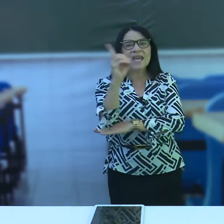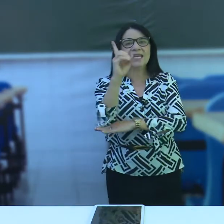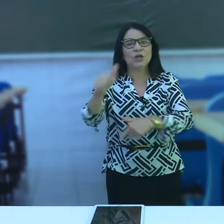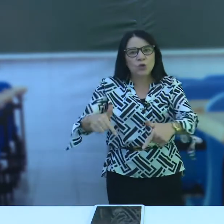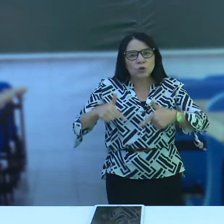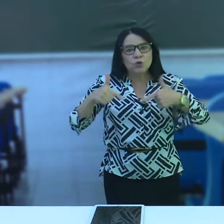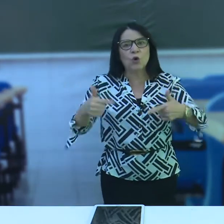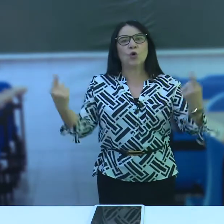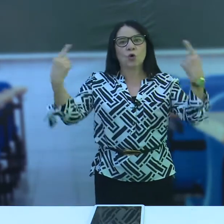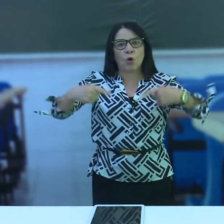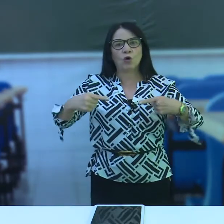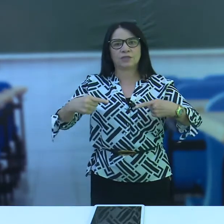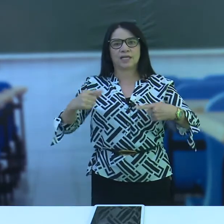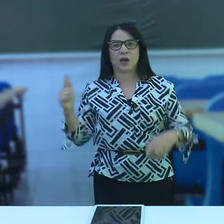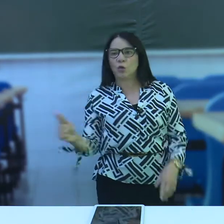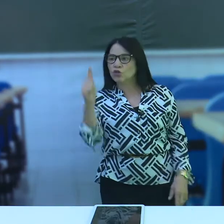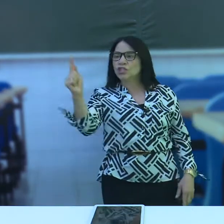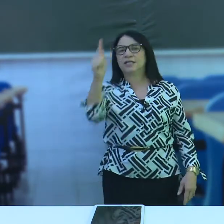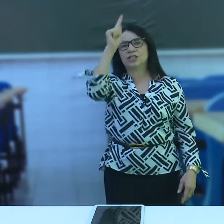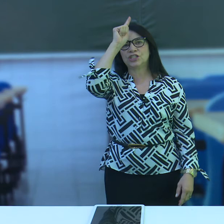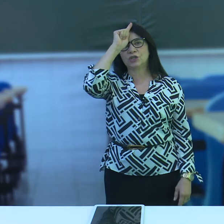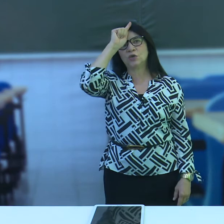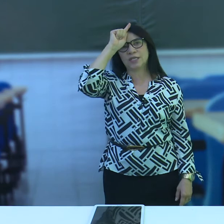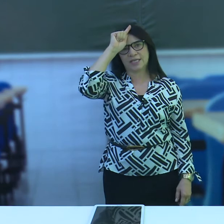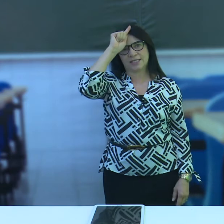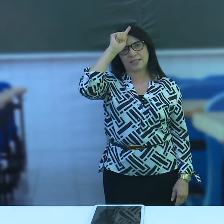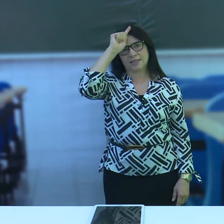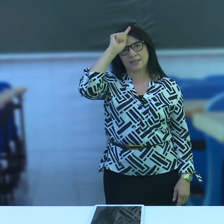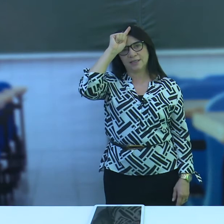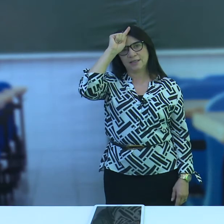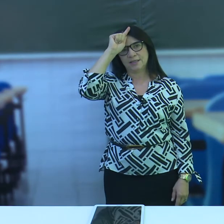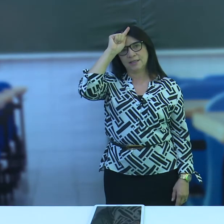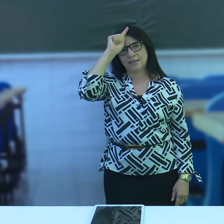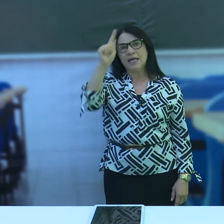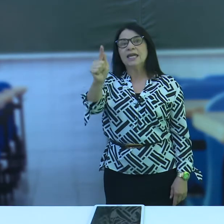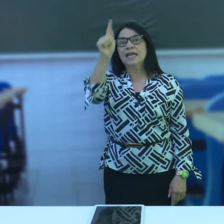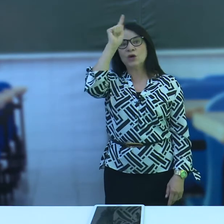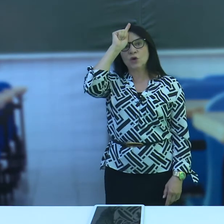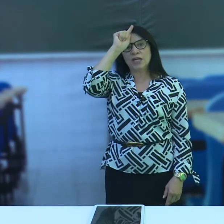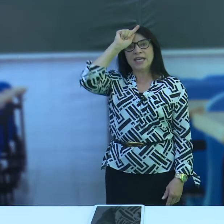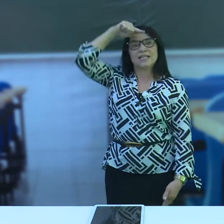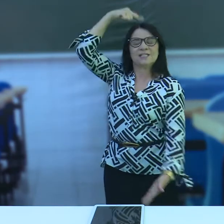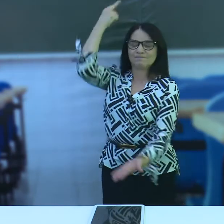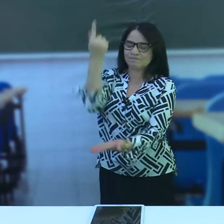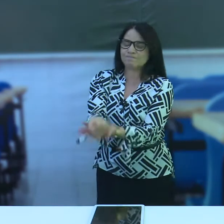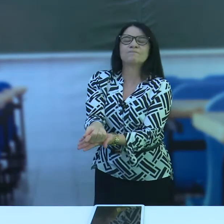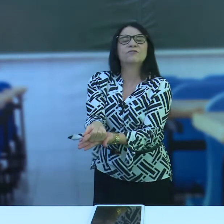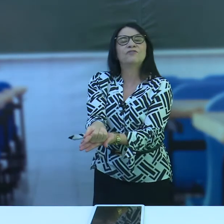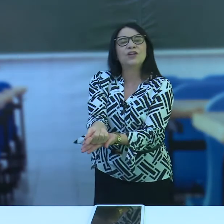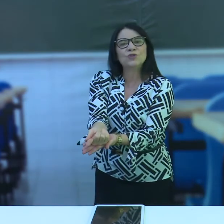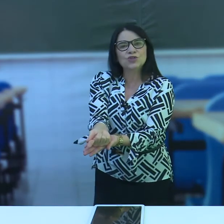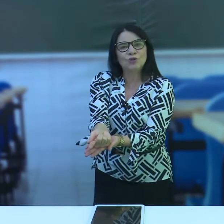Ele lutou contra o gigante Golias. E Golias veio ao chão.